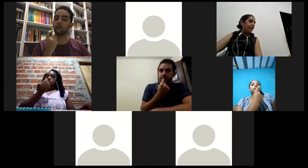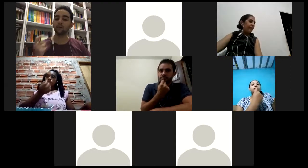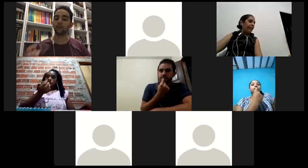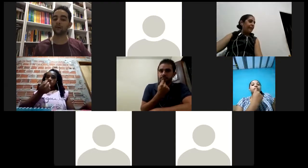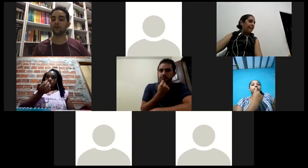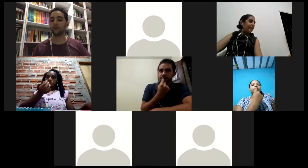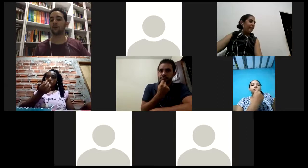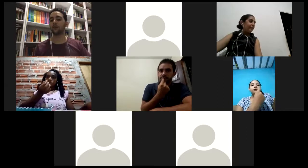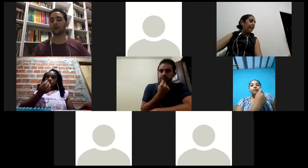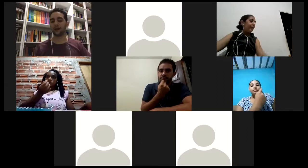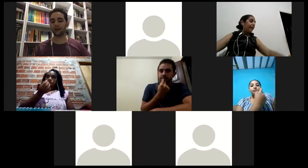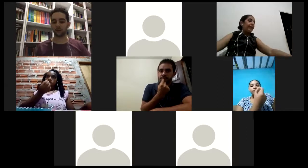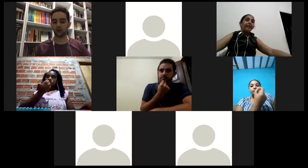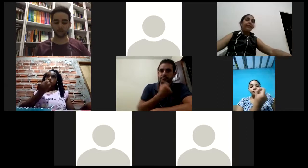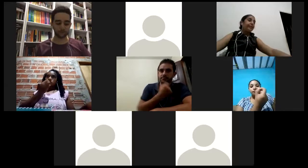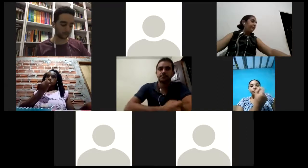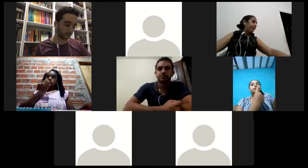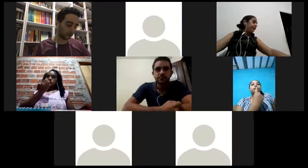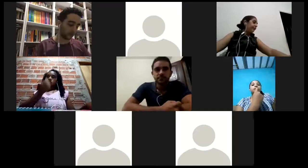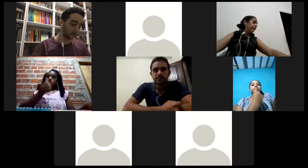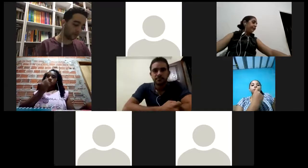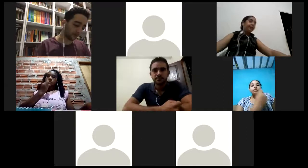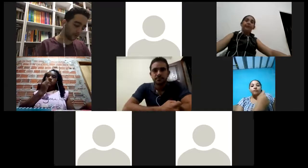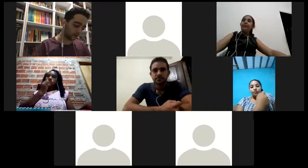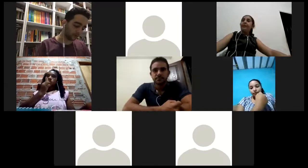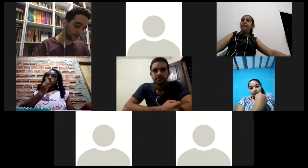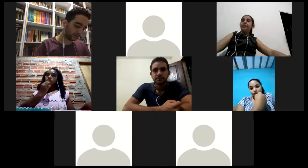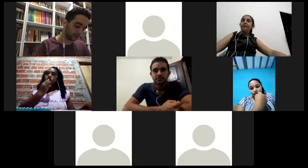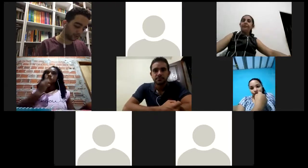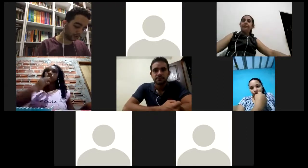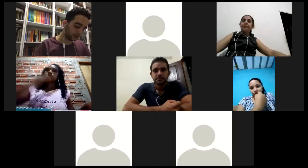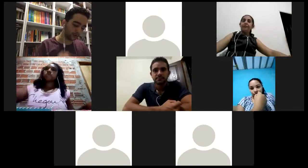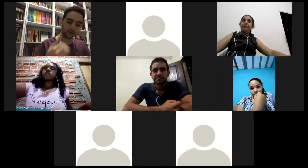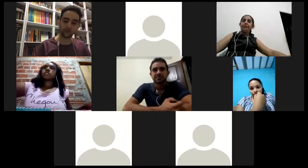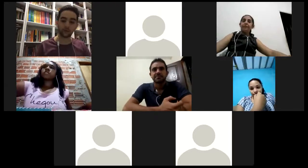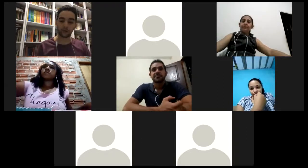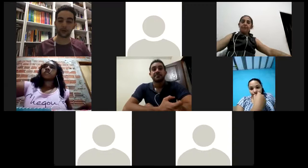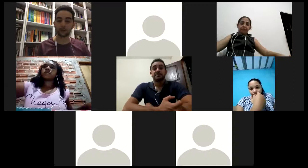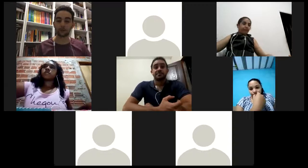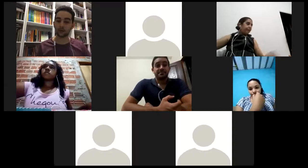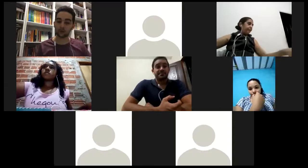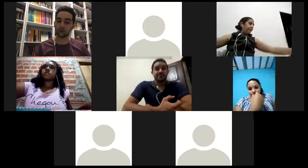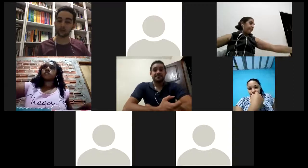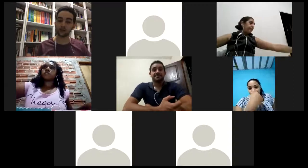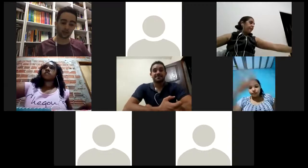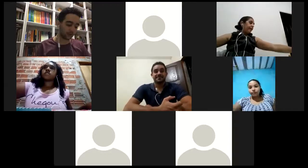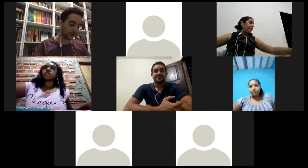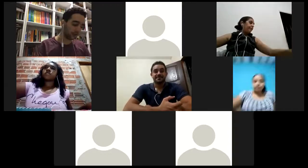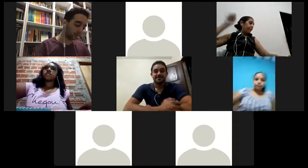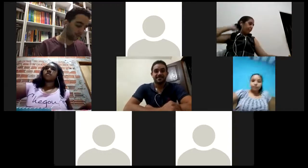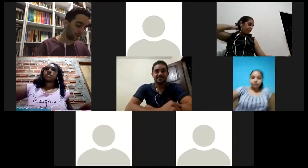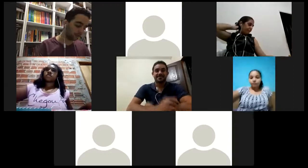vermelha, significa acerola. Então, vou falar o nome de todas as frutas. Se vocês não forem lembrando, quem não